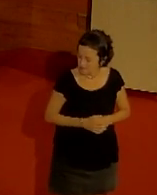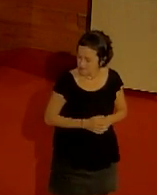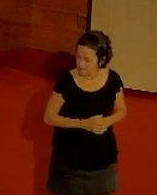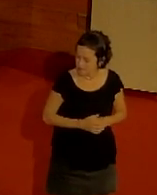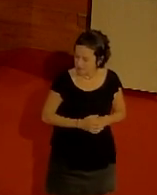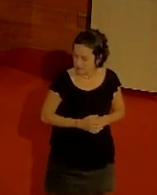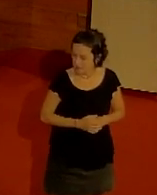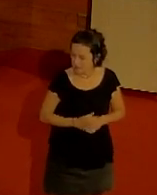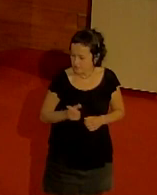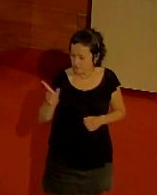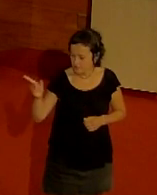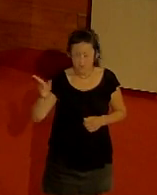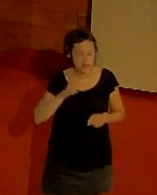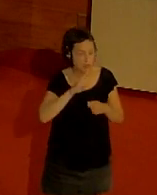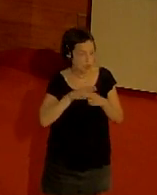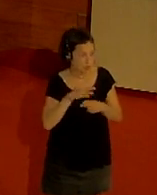Bueno, este es David.